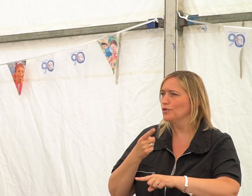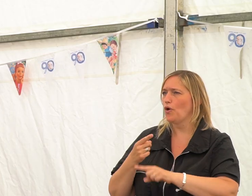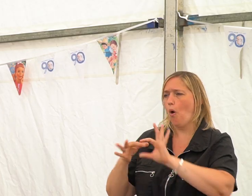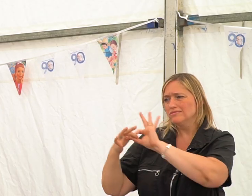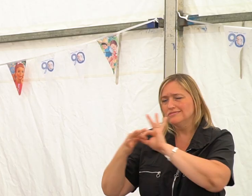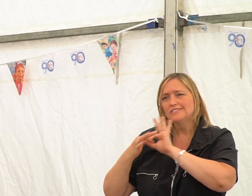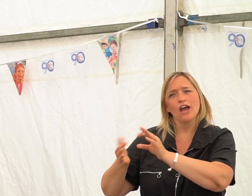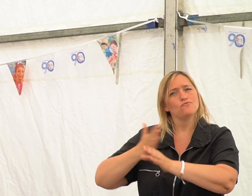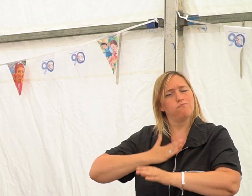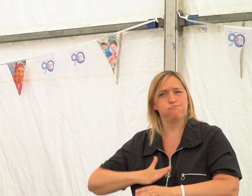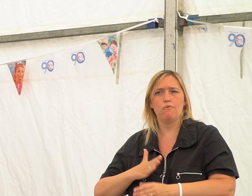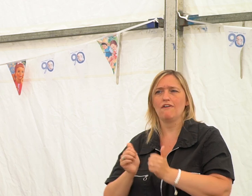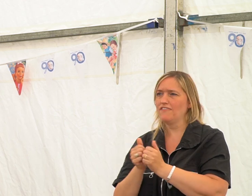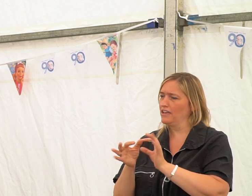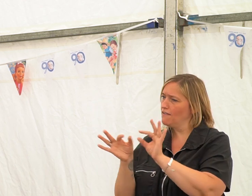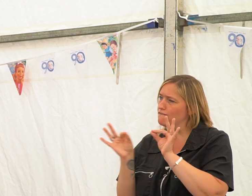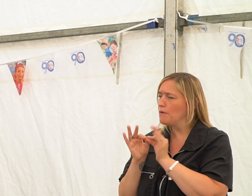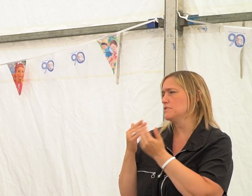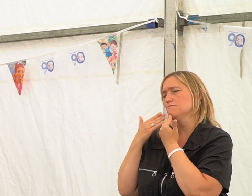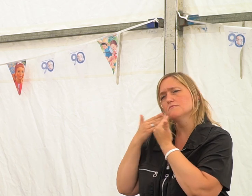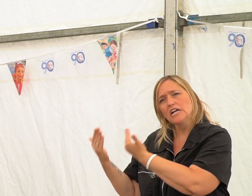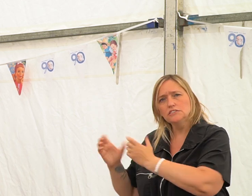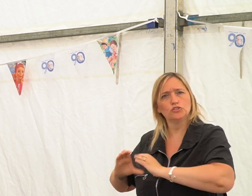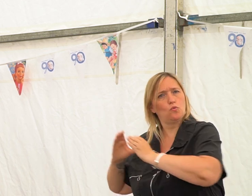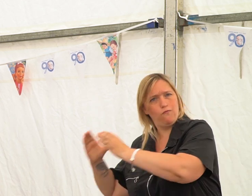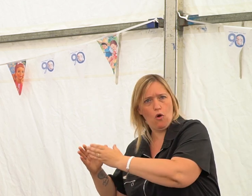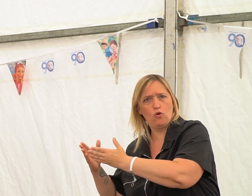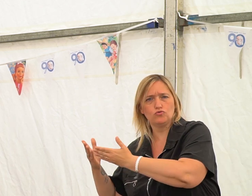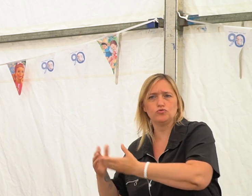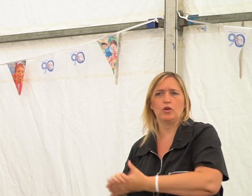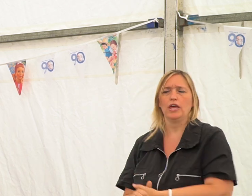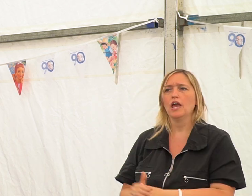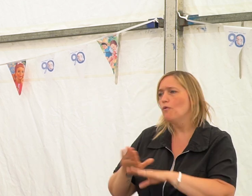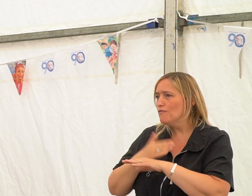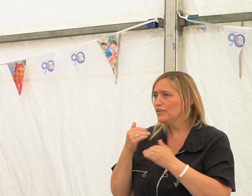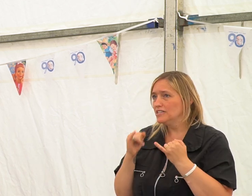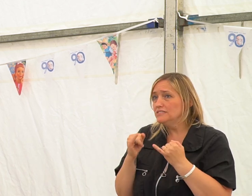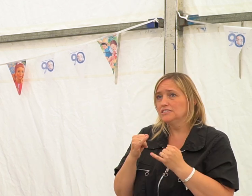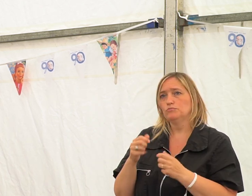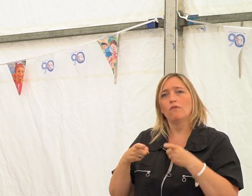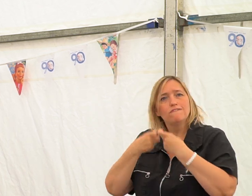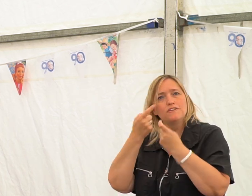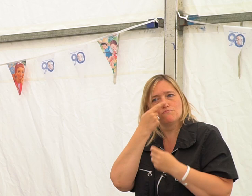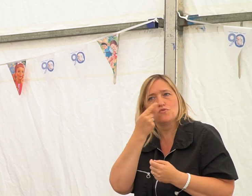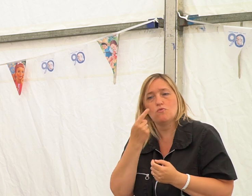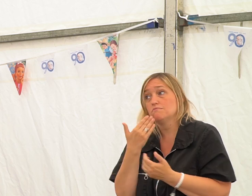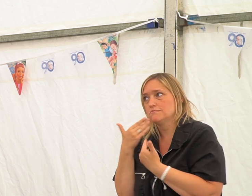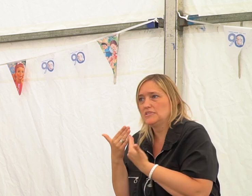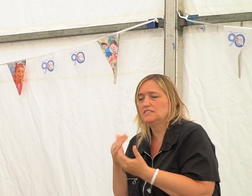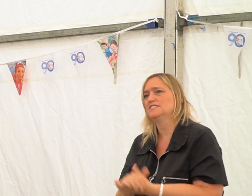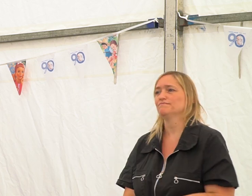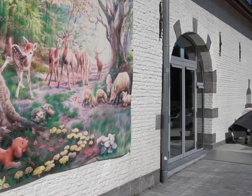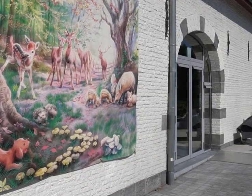très bons et cordiaux avec la famille. Donc merci en tout cas de votre confiance que vous faites ici à la ville de Moucron pour les différentes manifestations